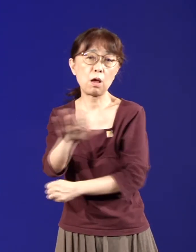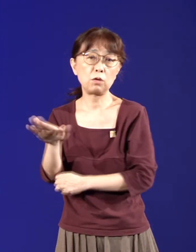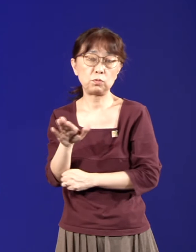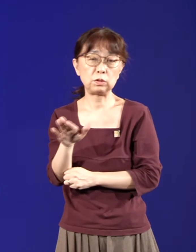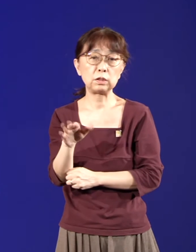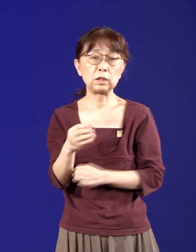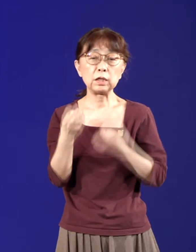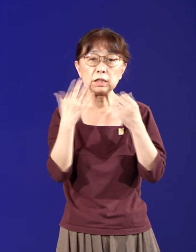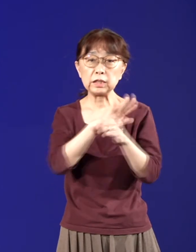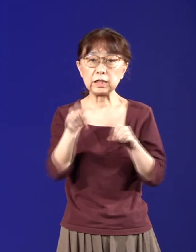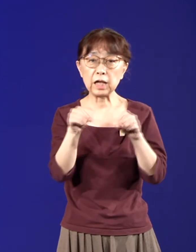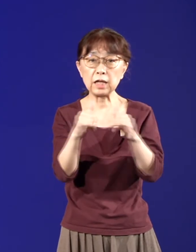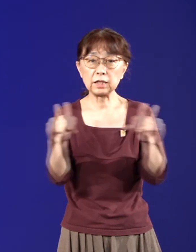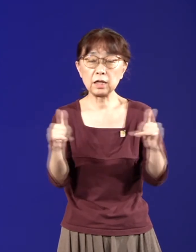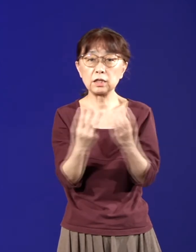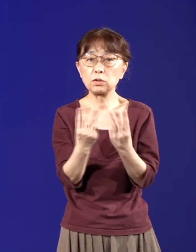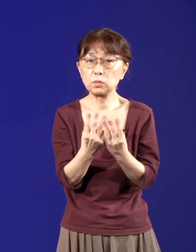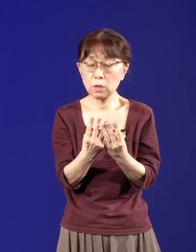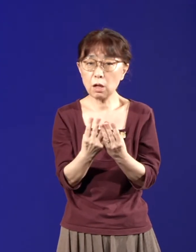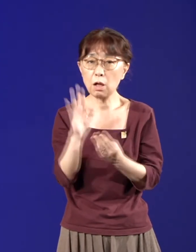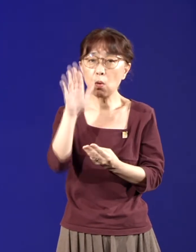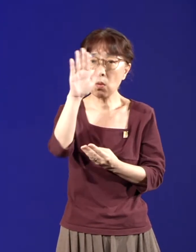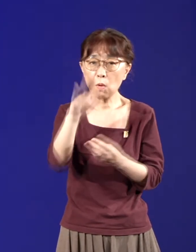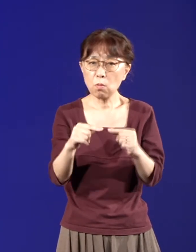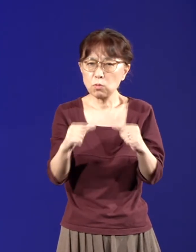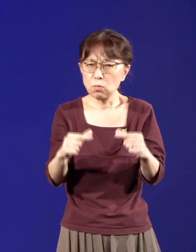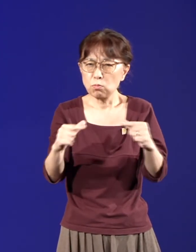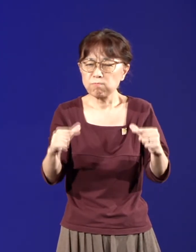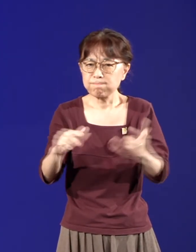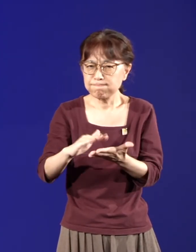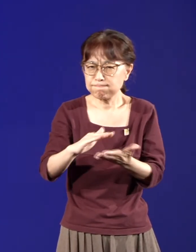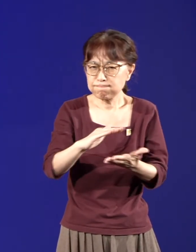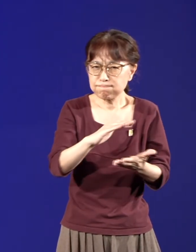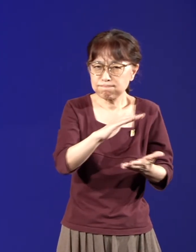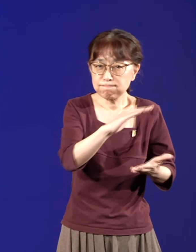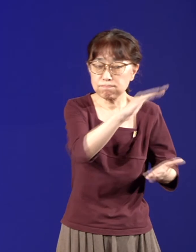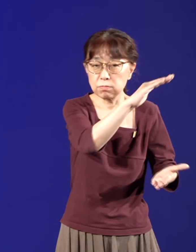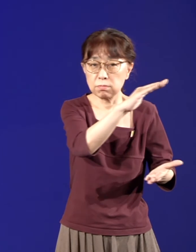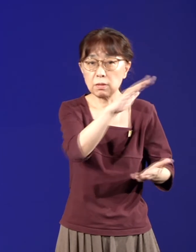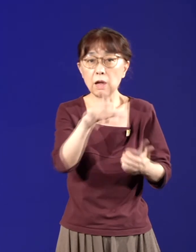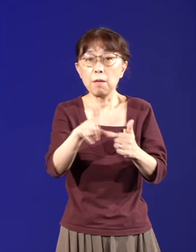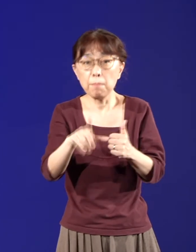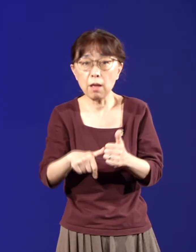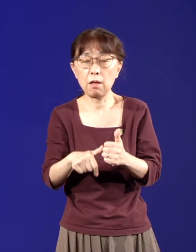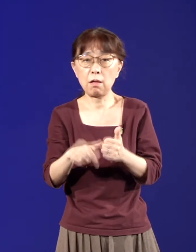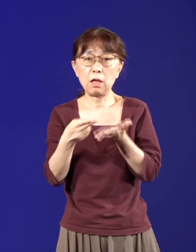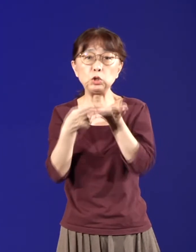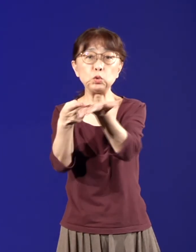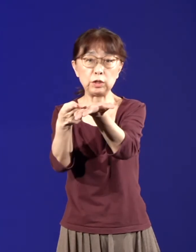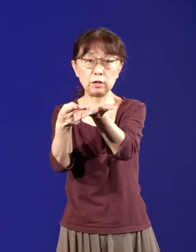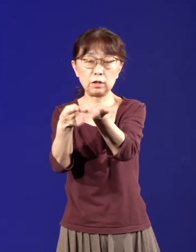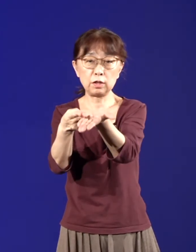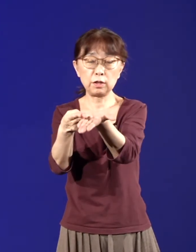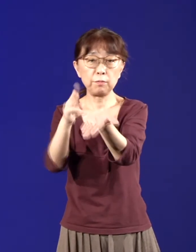染者数が増加をし続けるという状況になりますと、 入院病床、これ